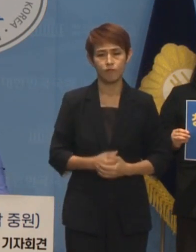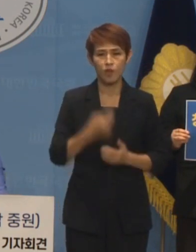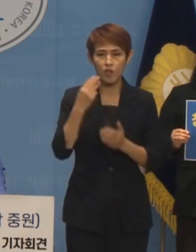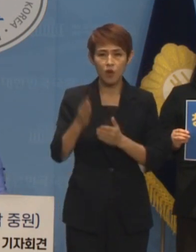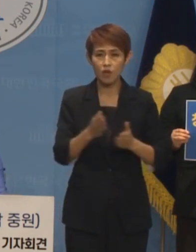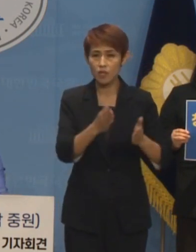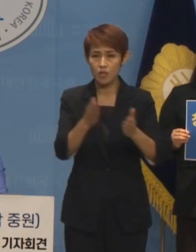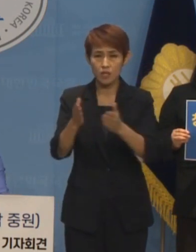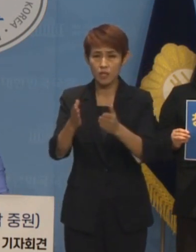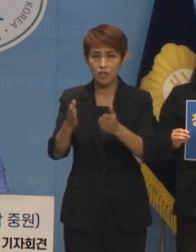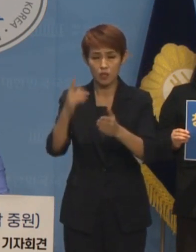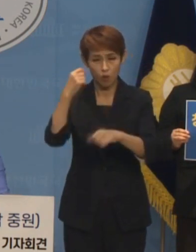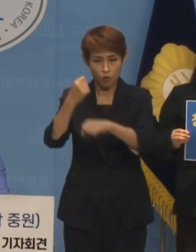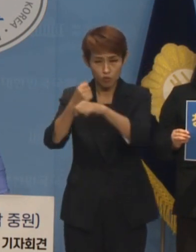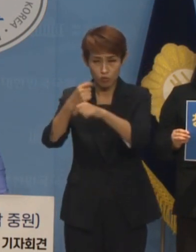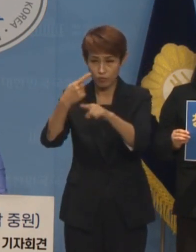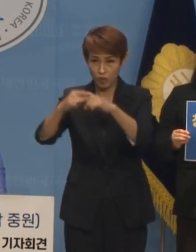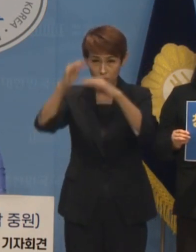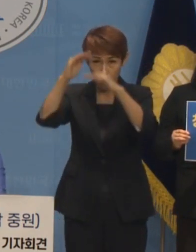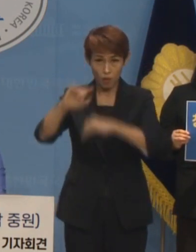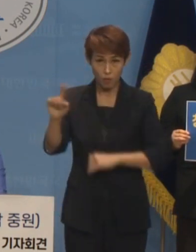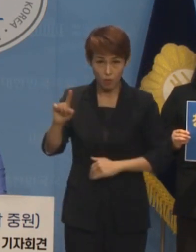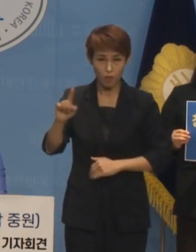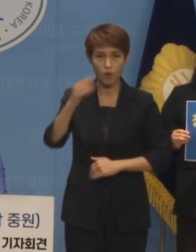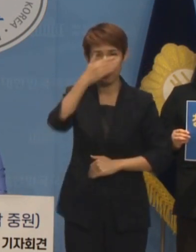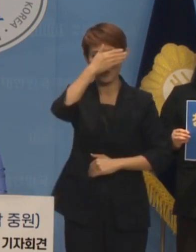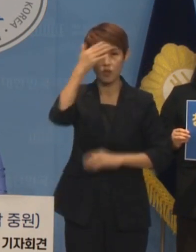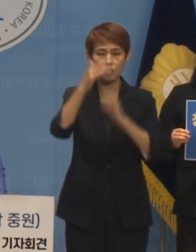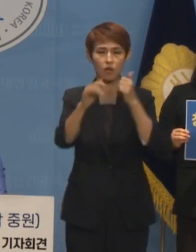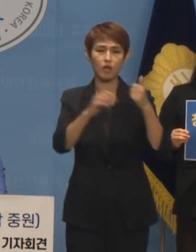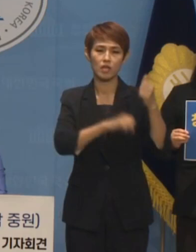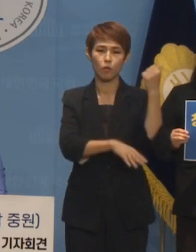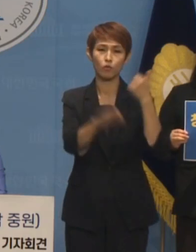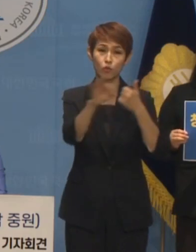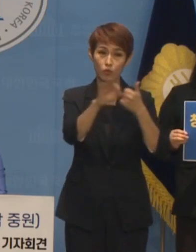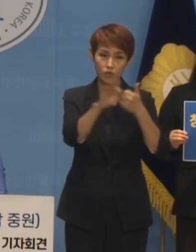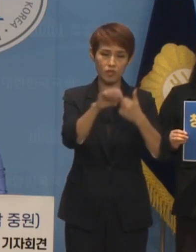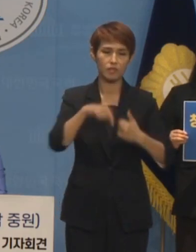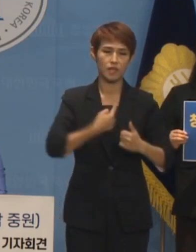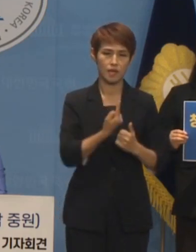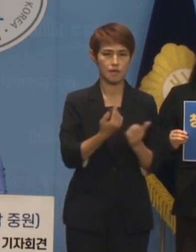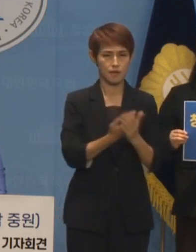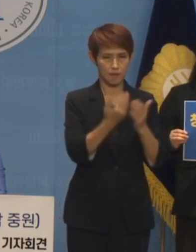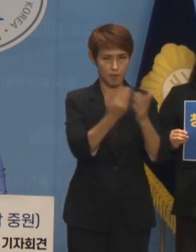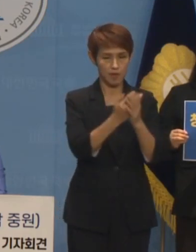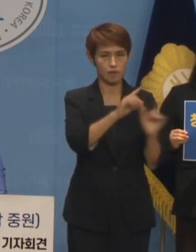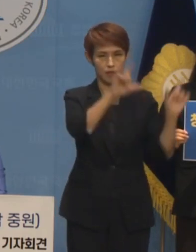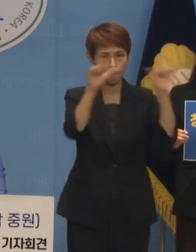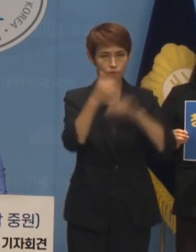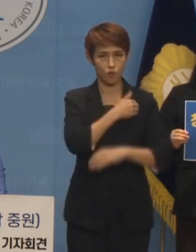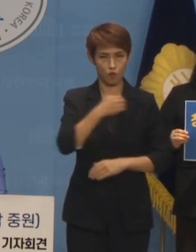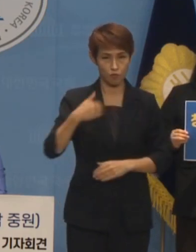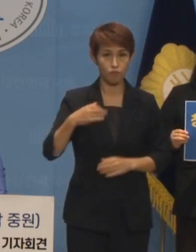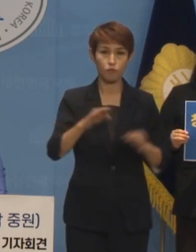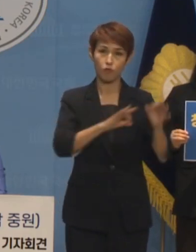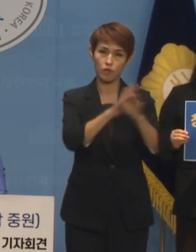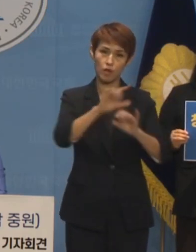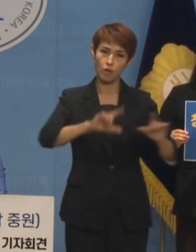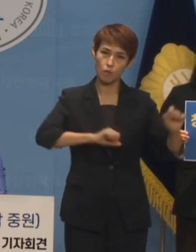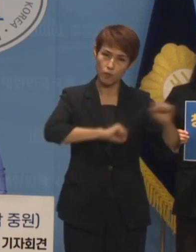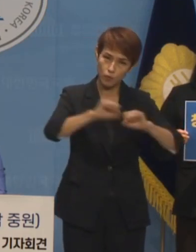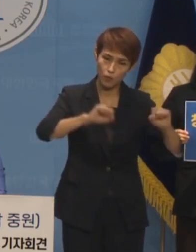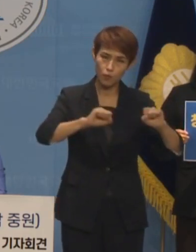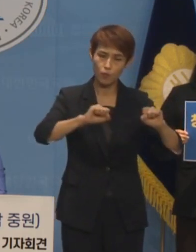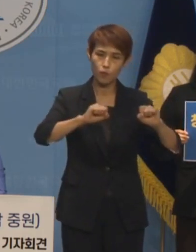경기연구원의 정책효과 분석에 따르면 청년 기본소득이 자기 개발과 삶의 여유, 경제 활동의 의지, 행복,